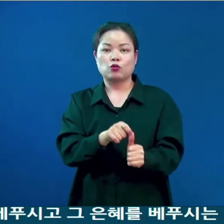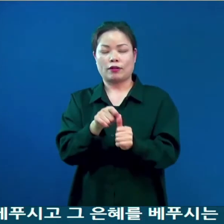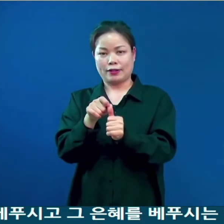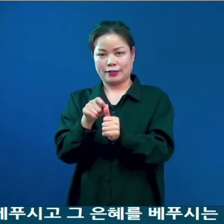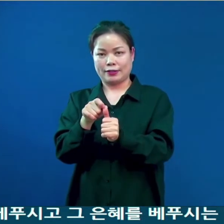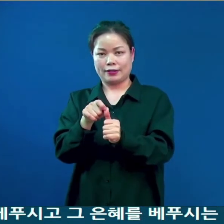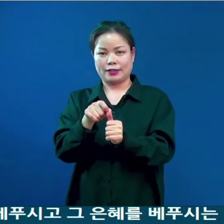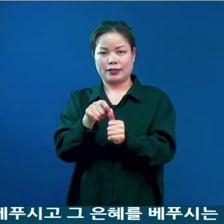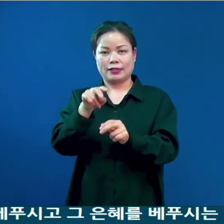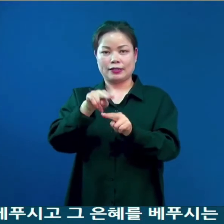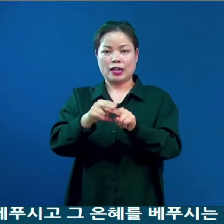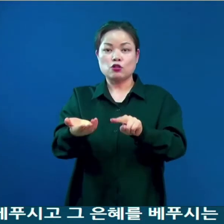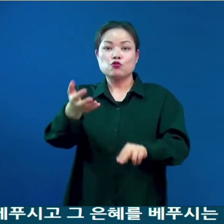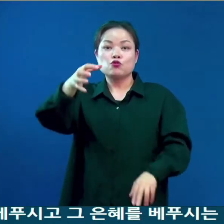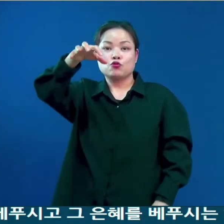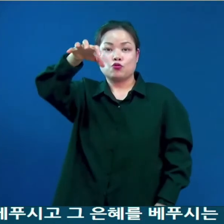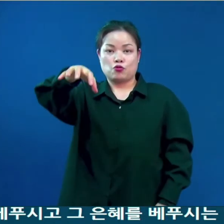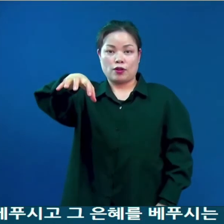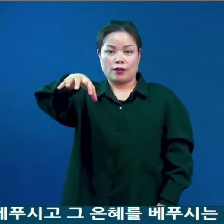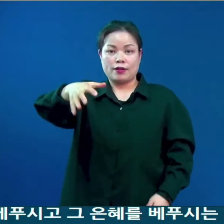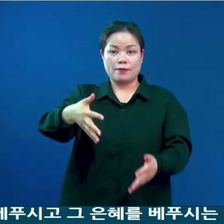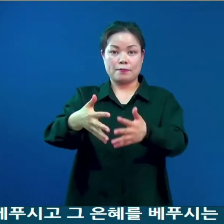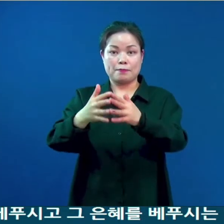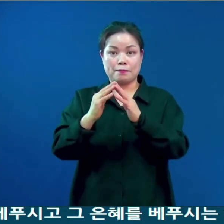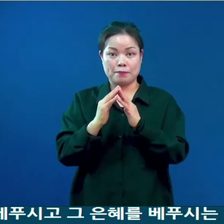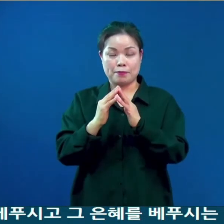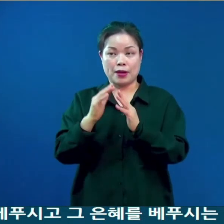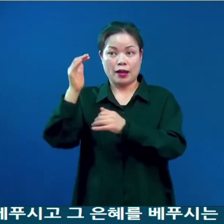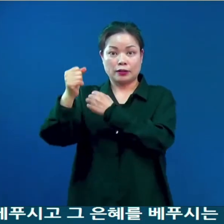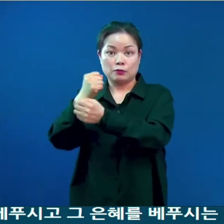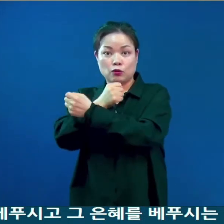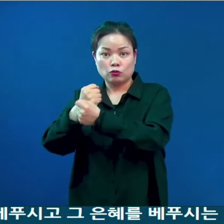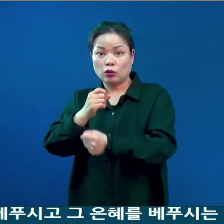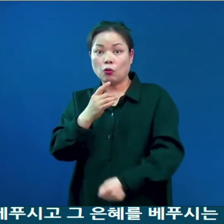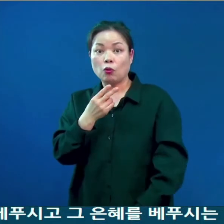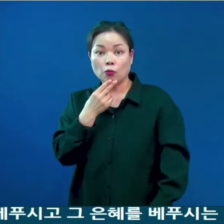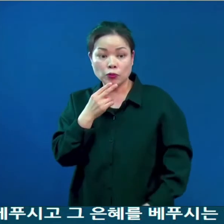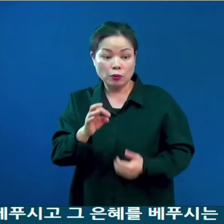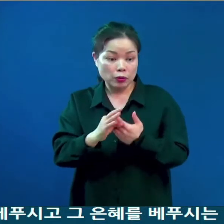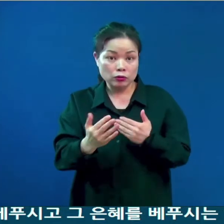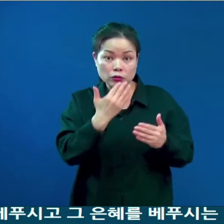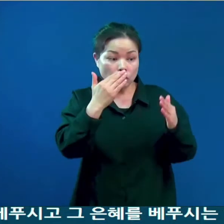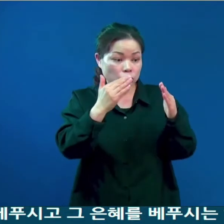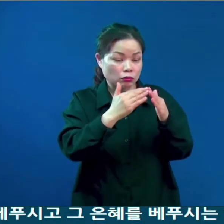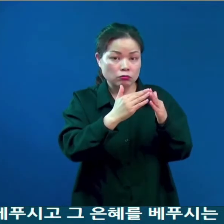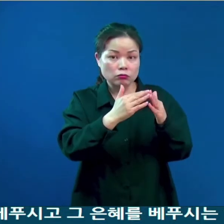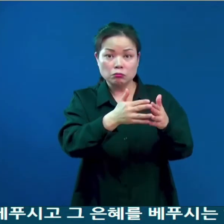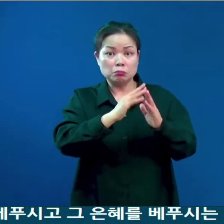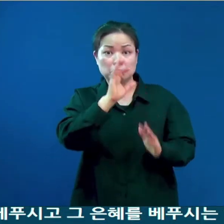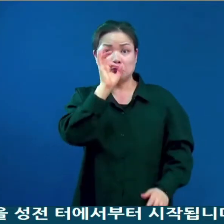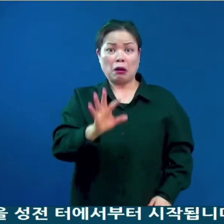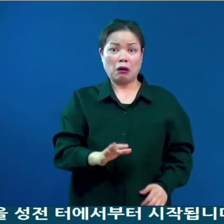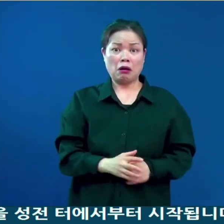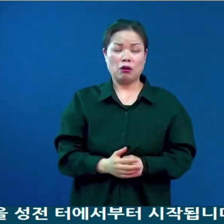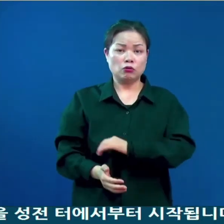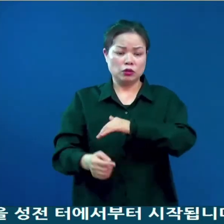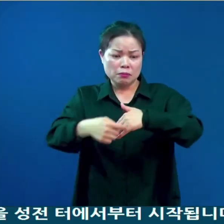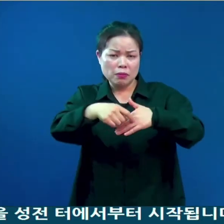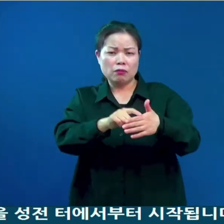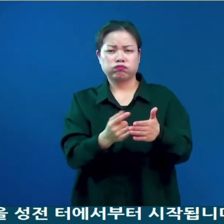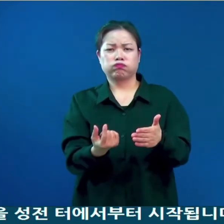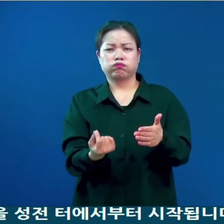구원하시는 자리 위에 세워진 겁니다. 하나님의 용서가 전제되지 않는다면 그 성전은 설 수가 없습니다. 우리의